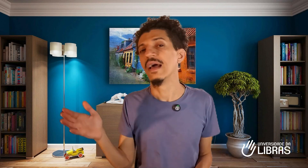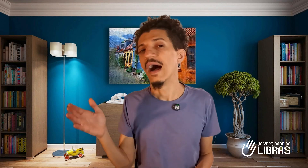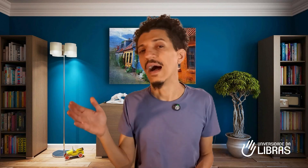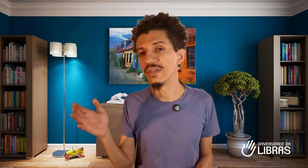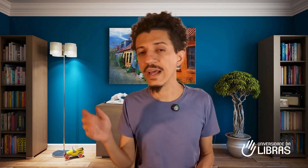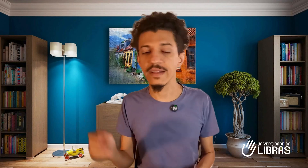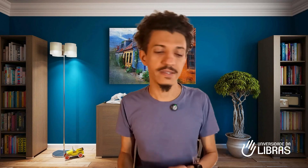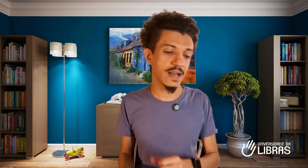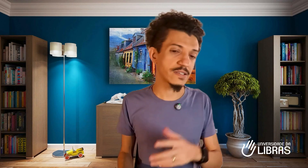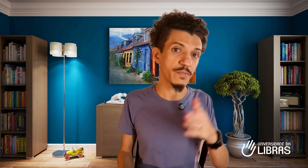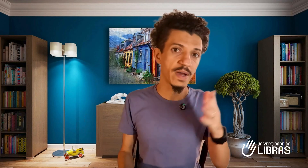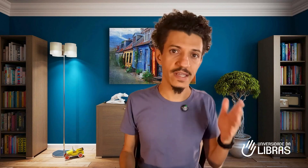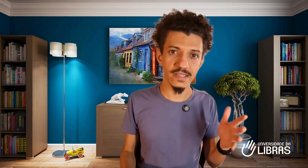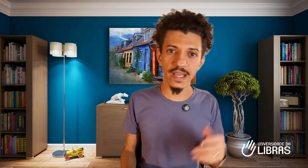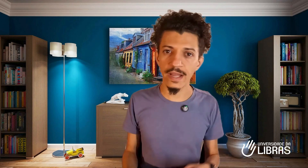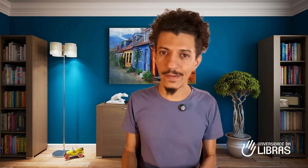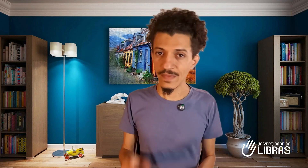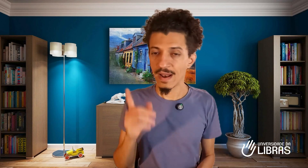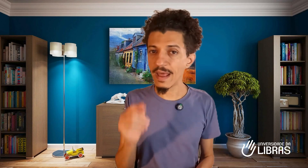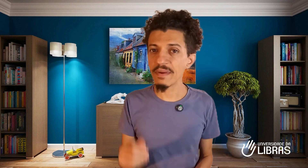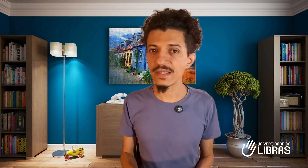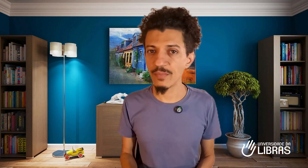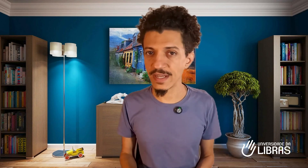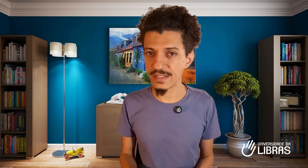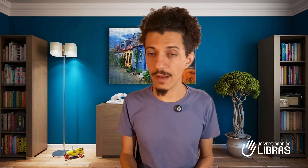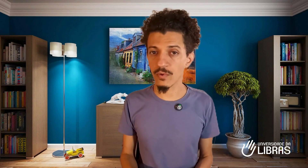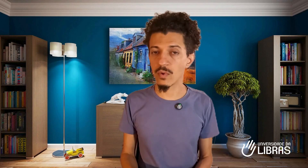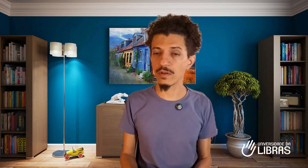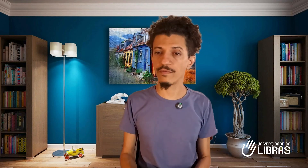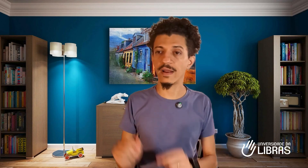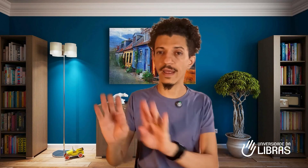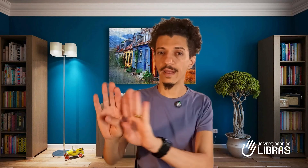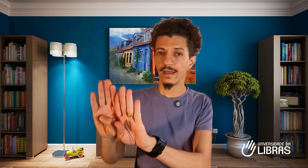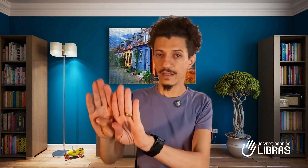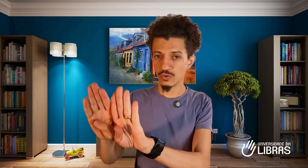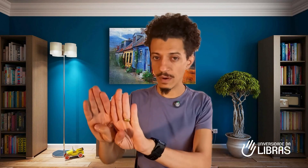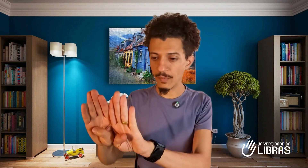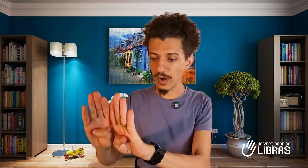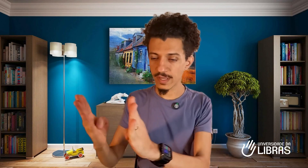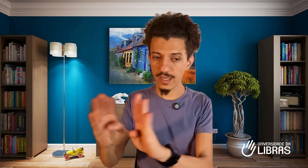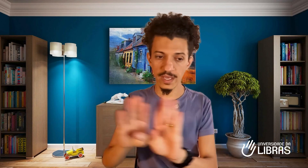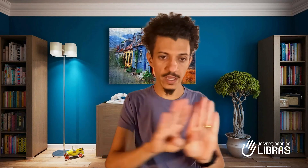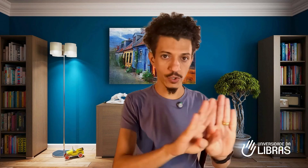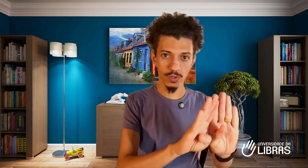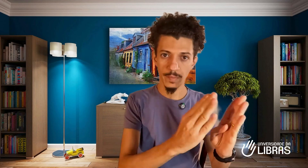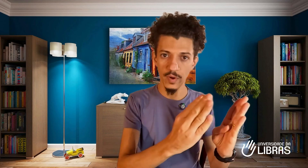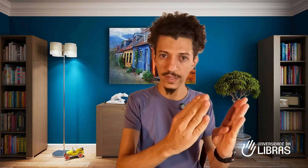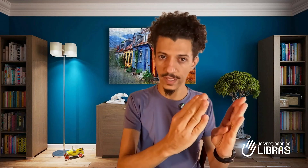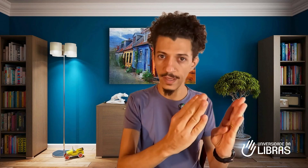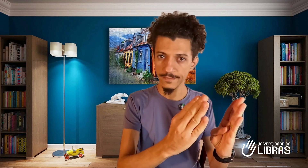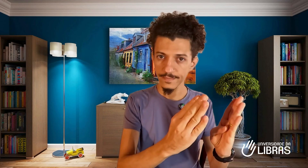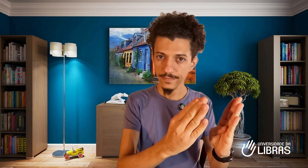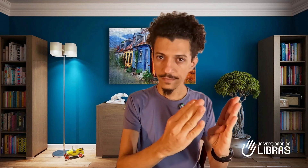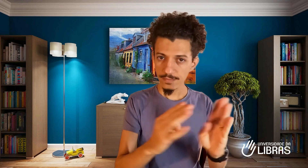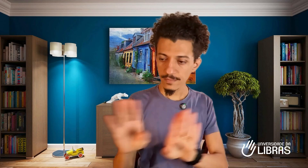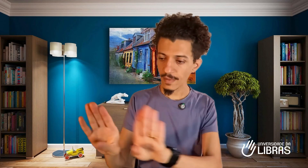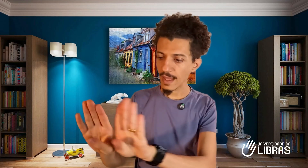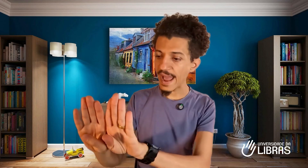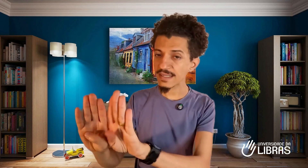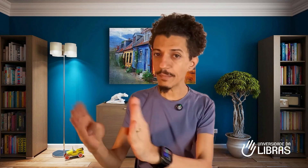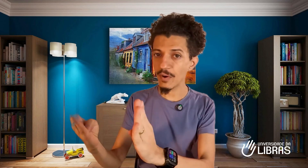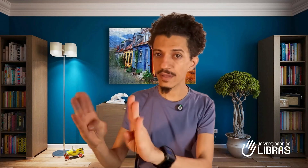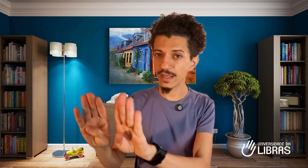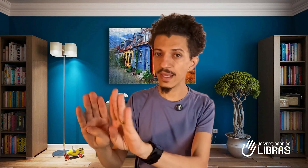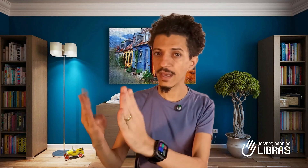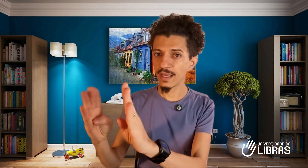mais à direita, se elas estão mais à esquerda. Lembra-se, por exemplo, quando eu falei de uma porta aqui e de outra porta aqui?